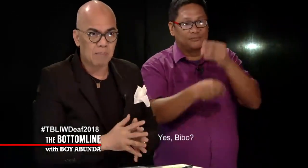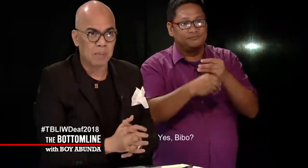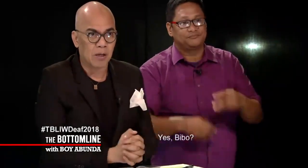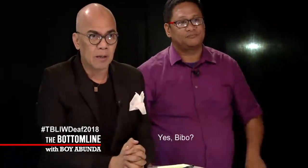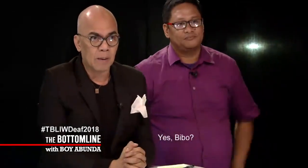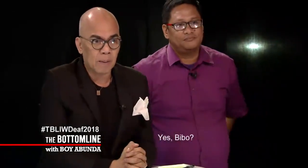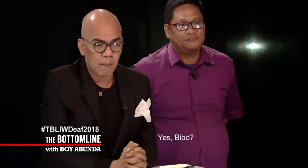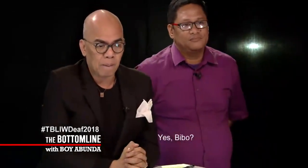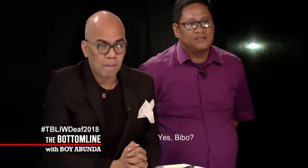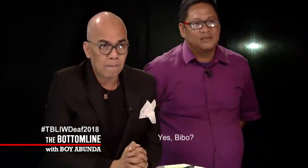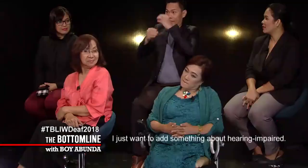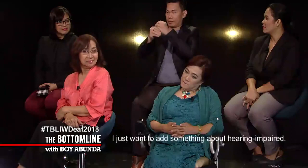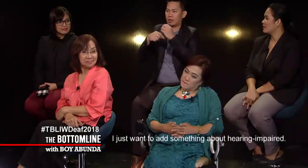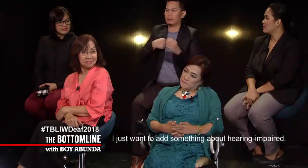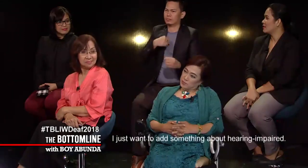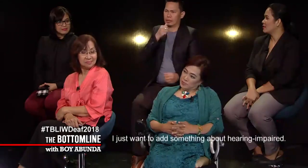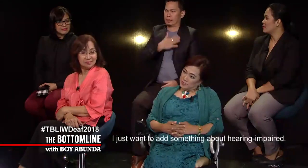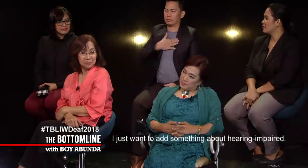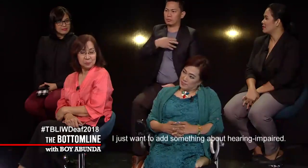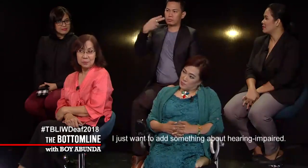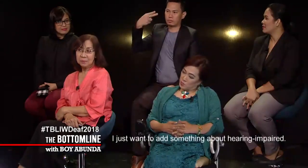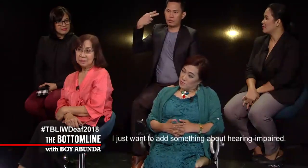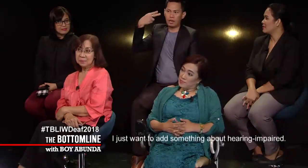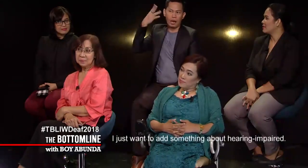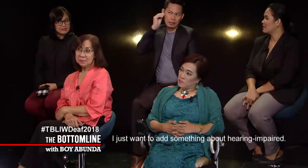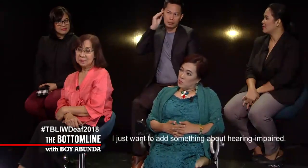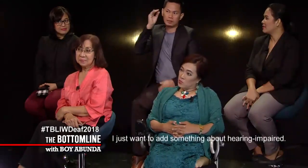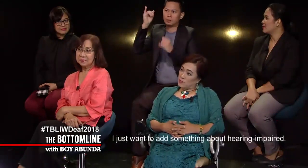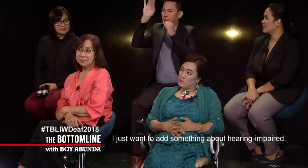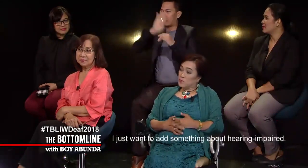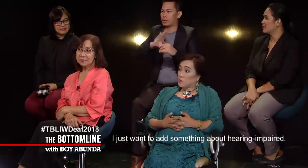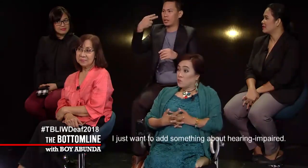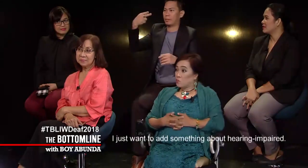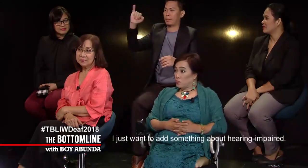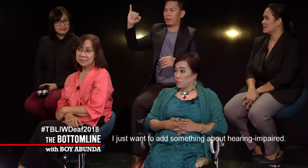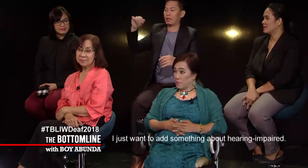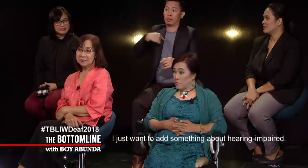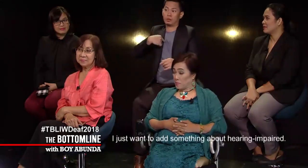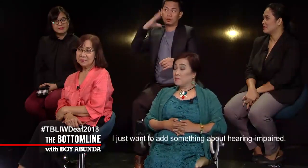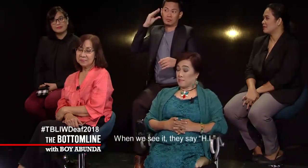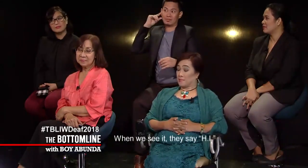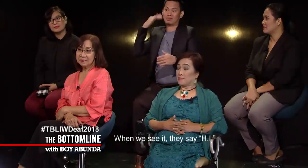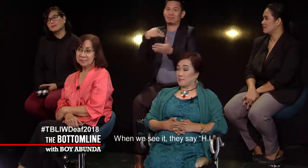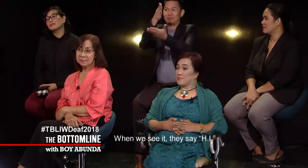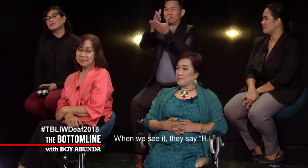Yes, Bibo. Just want to add, yung hearing impaired,